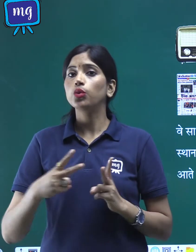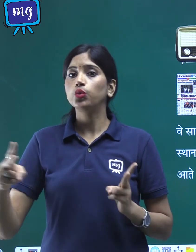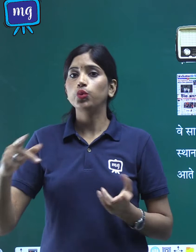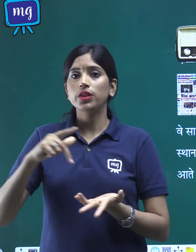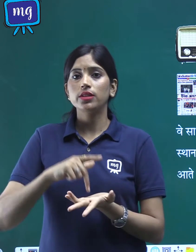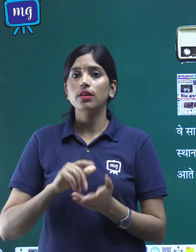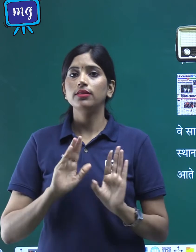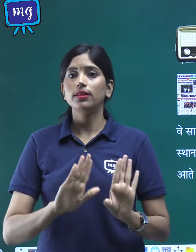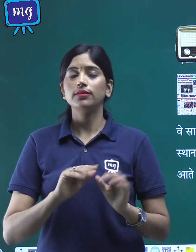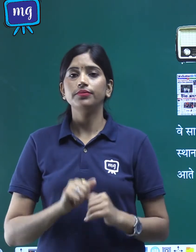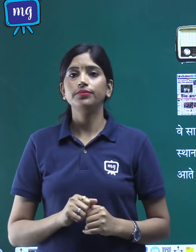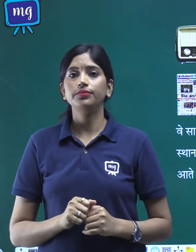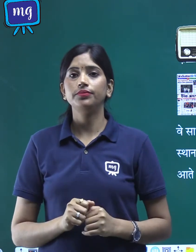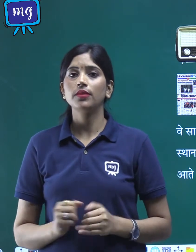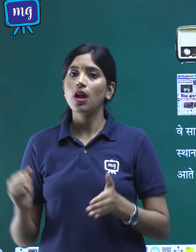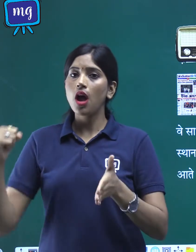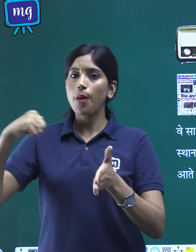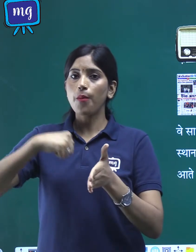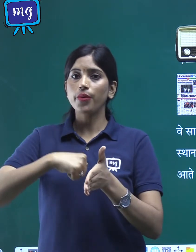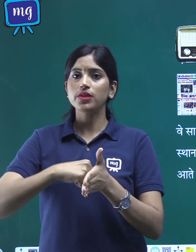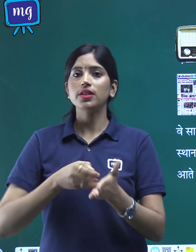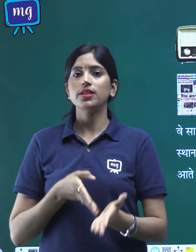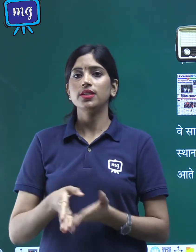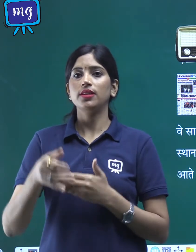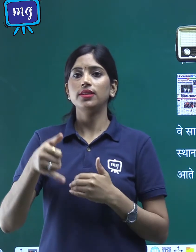स्थान तक पहुंचाई जाती है।